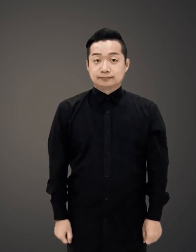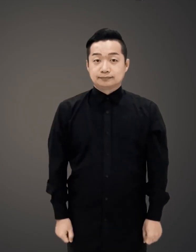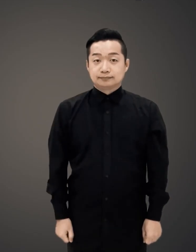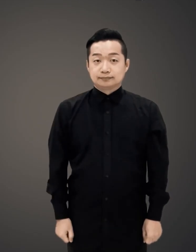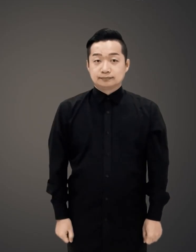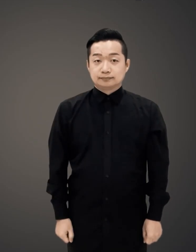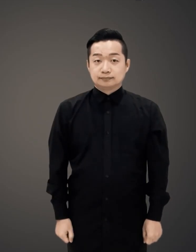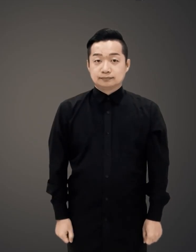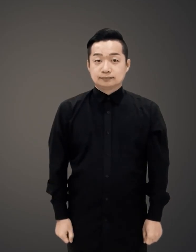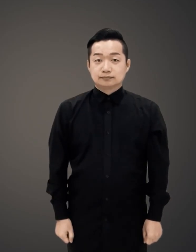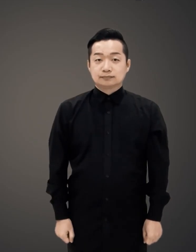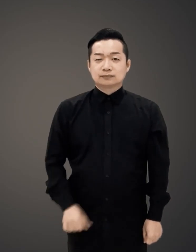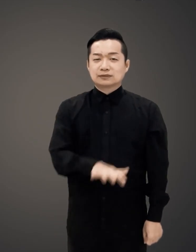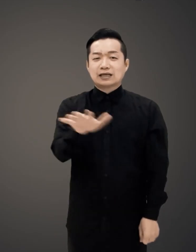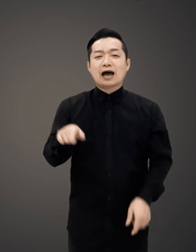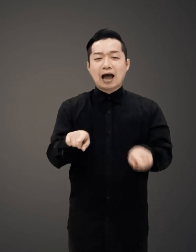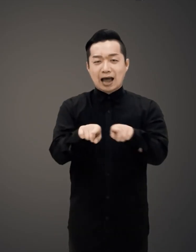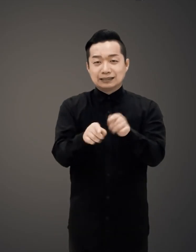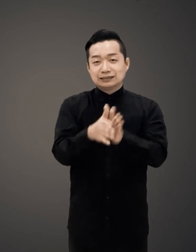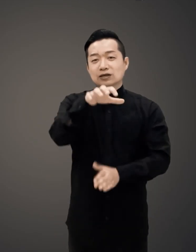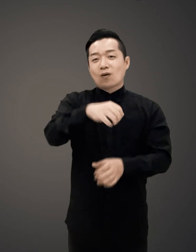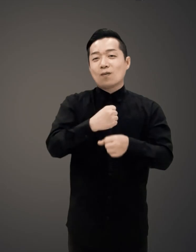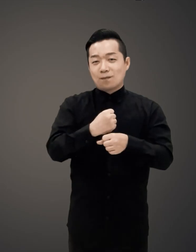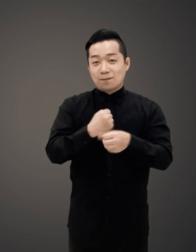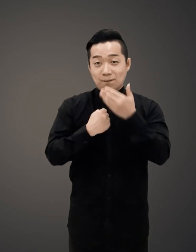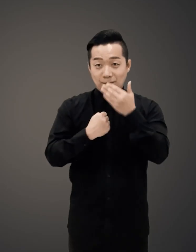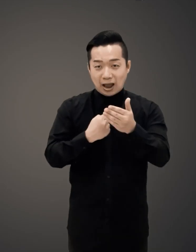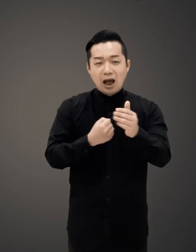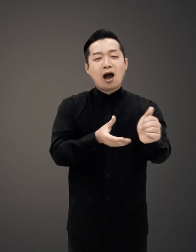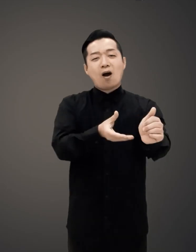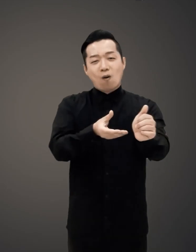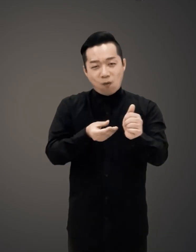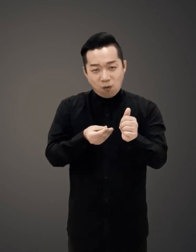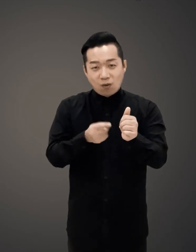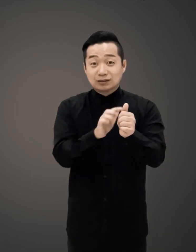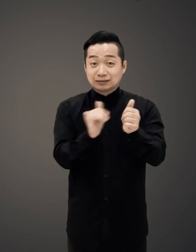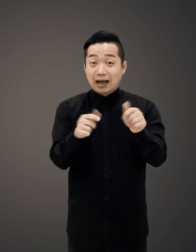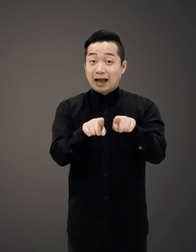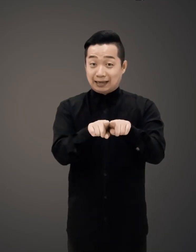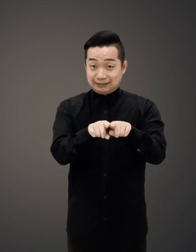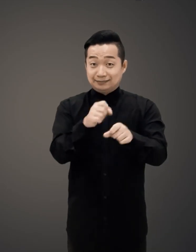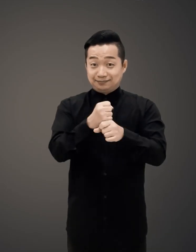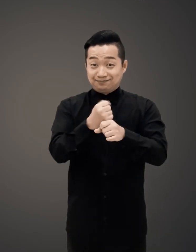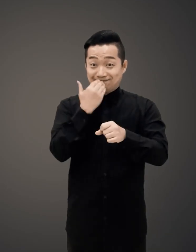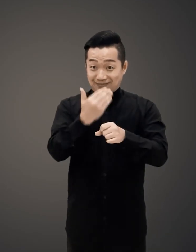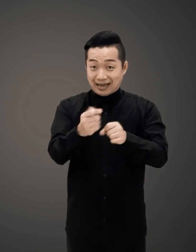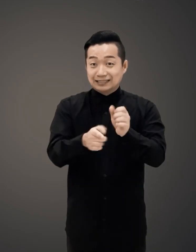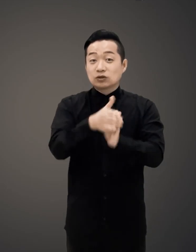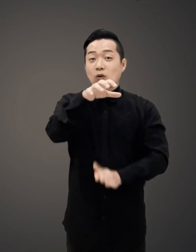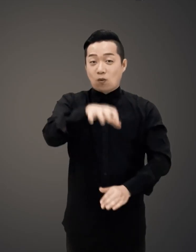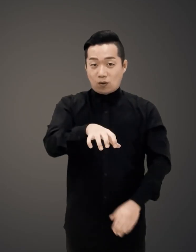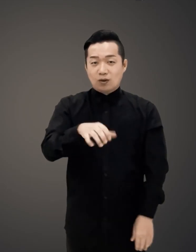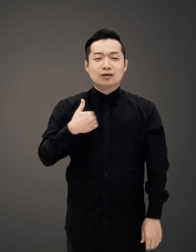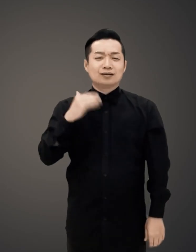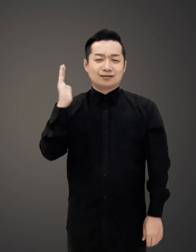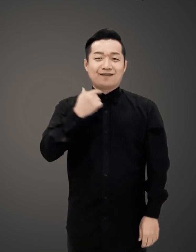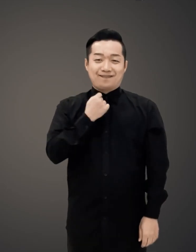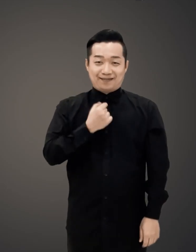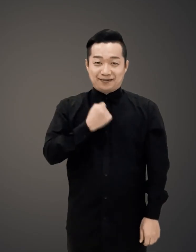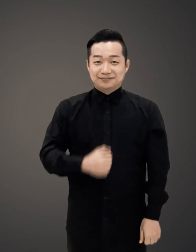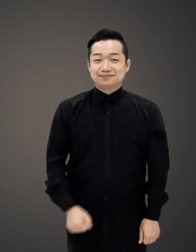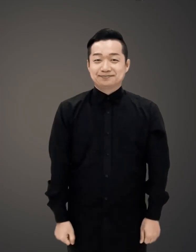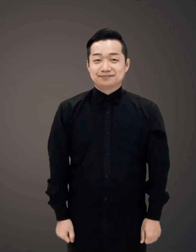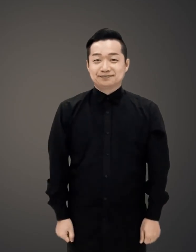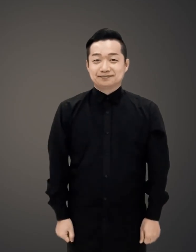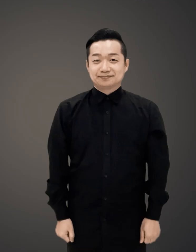의도를 갖고 다 함께 이 도시 공간을 만들 수 있도록 초청을 하고 그 사람들이 함께 만들어 나가는 도시 공간이 됐으면